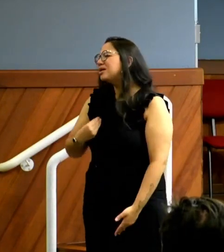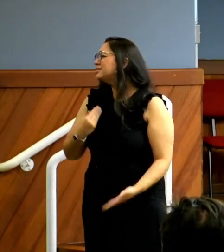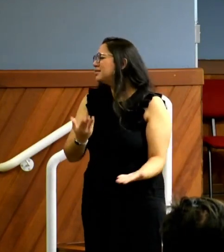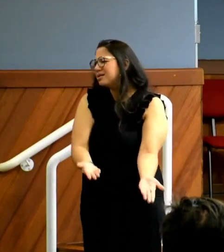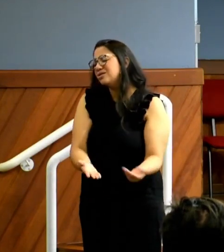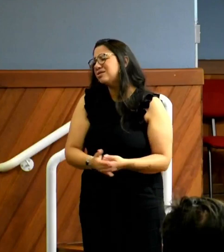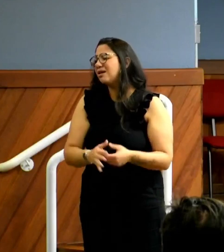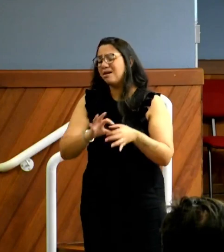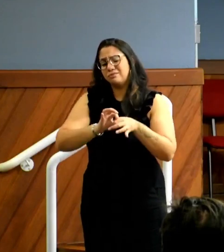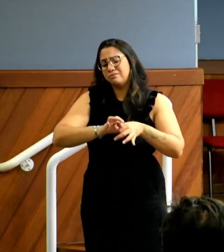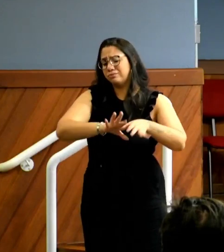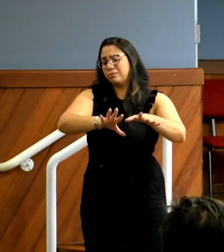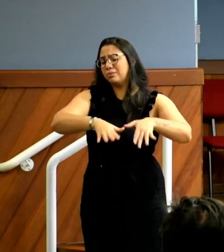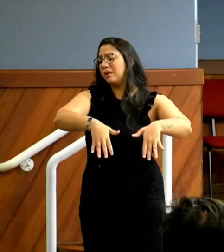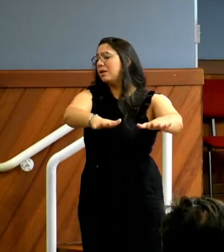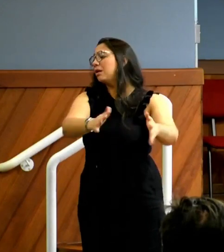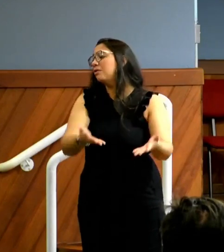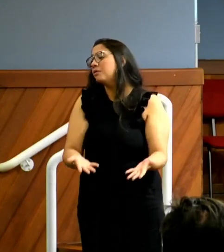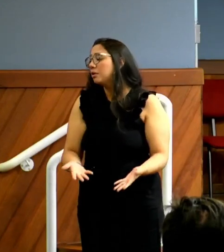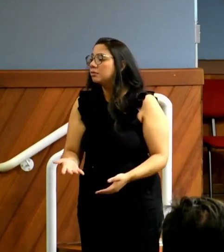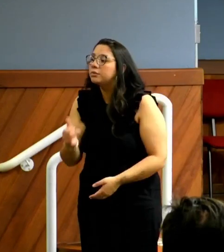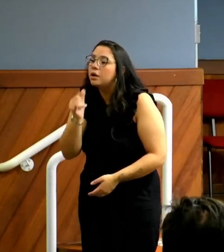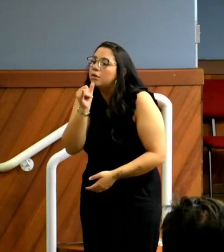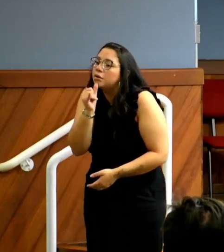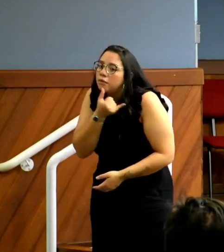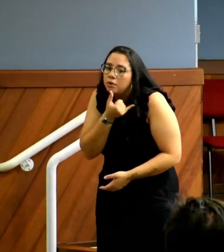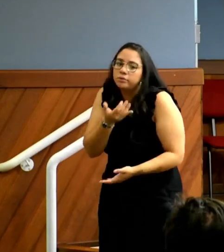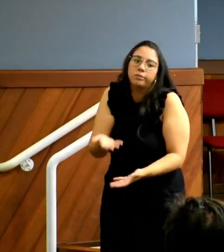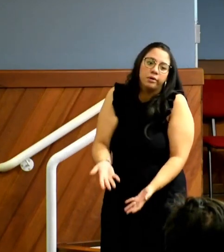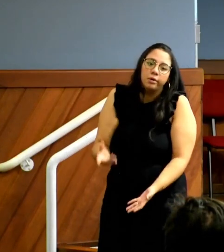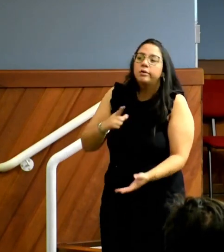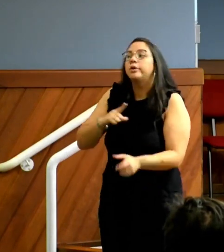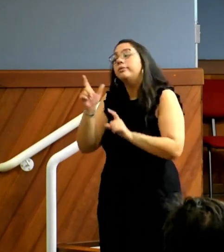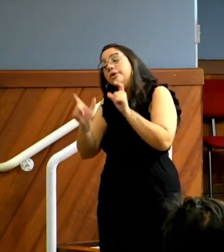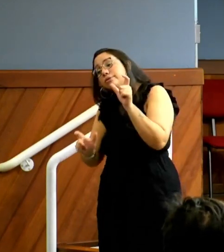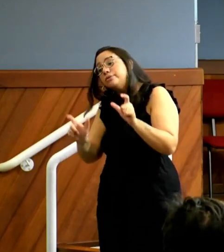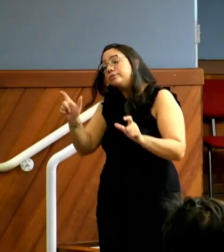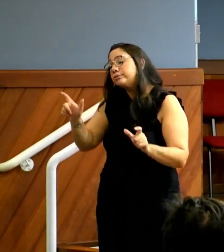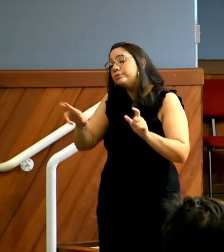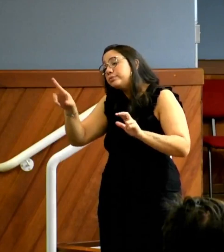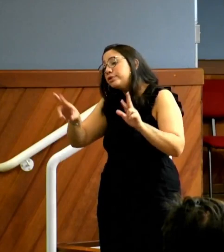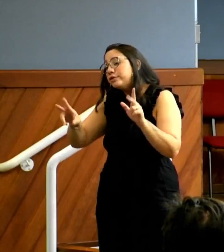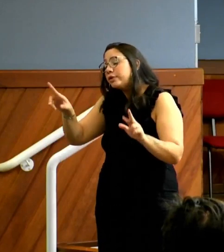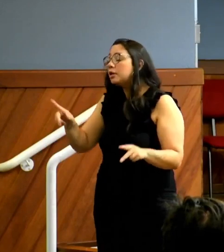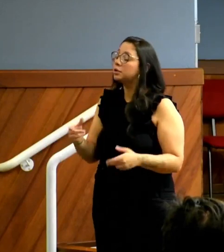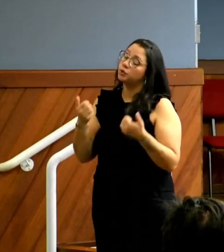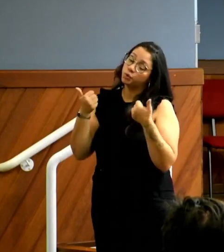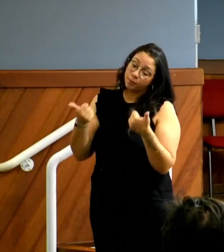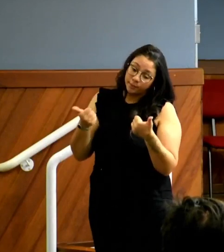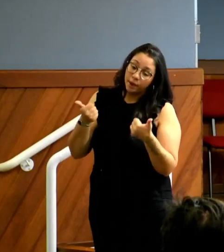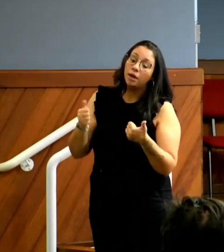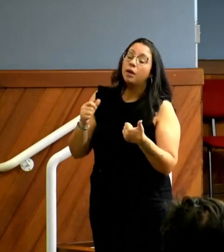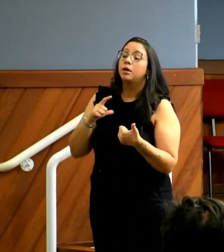não existe. E assim, as pessoas, elas, infelizmente, têm pesquisadores e pesquisadores. E o grande ponto é, tudo bem, ele